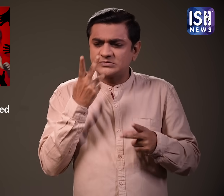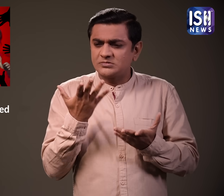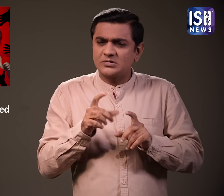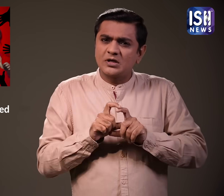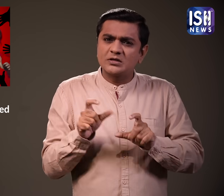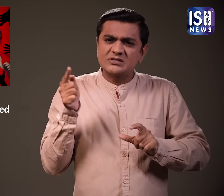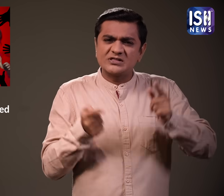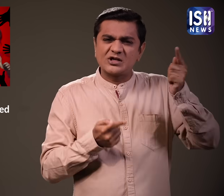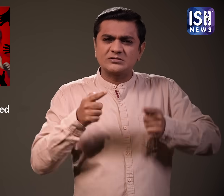लगी हुई थी.